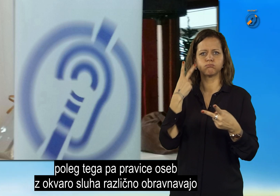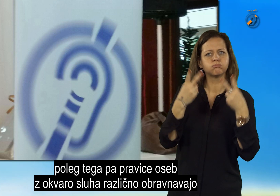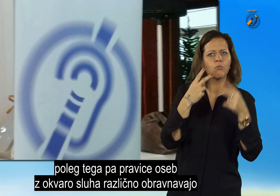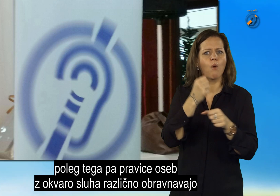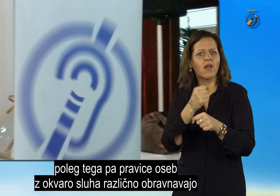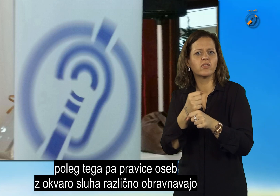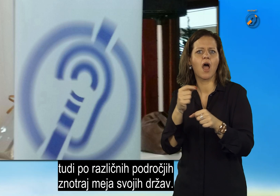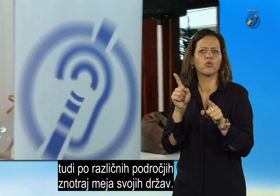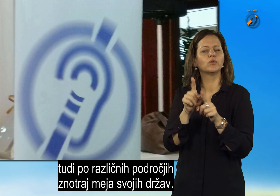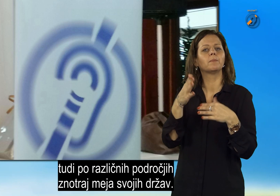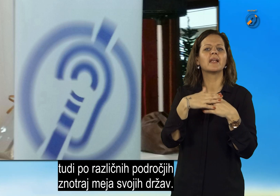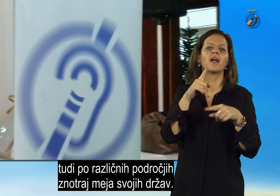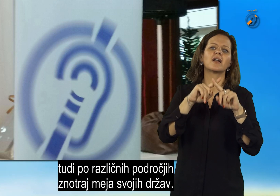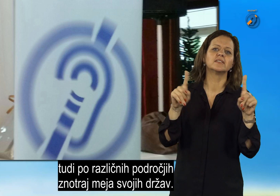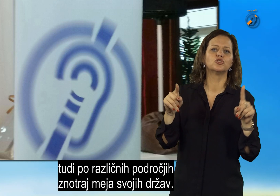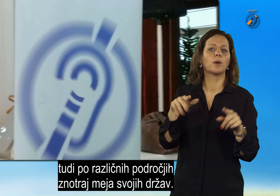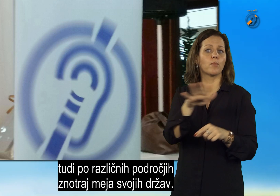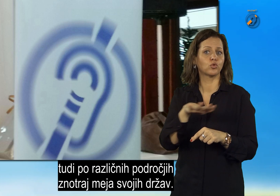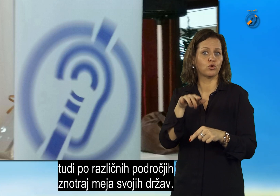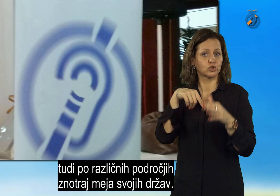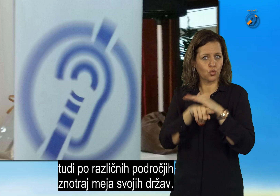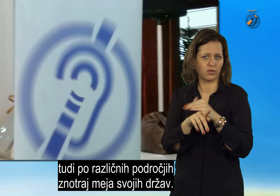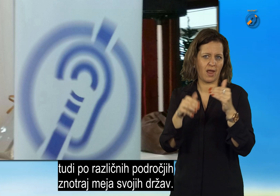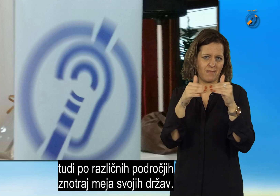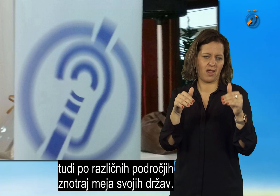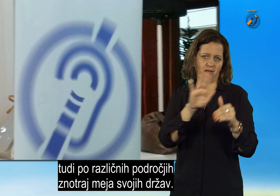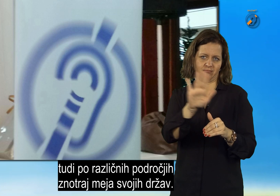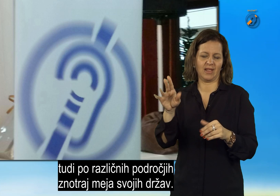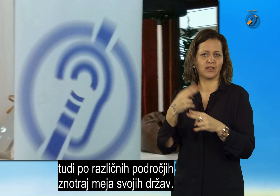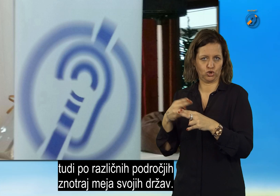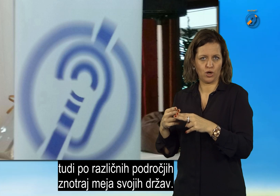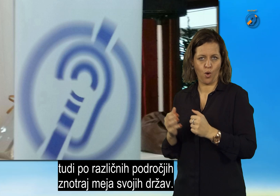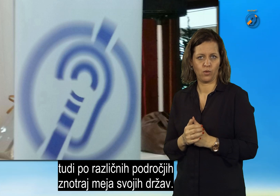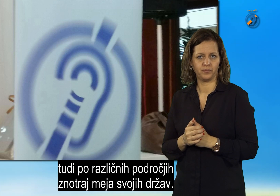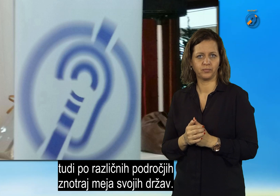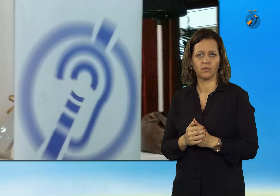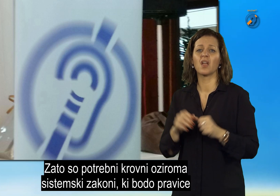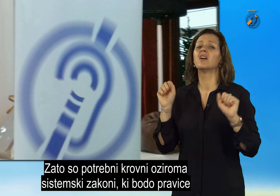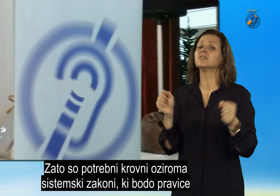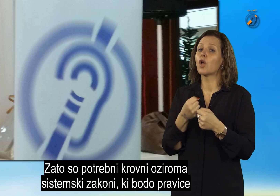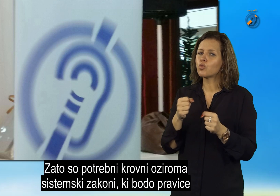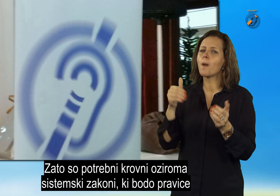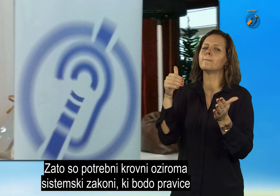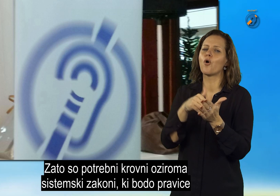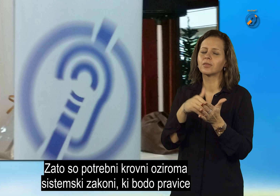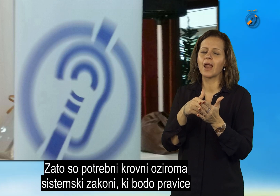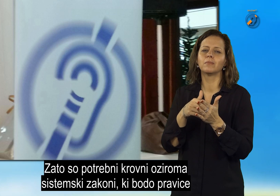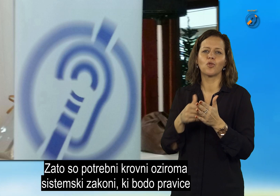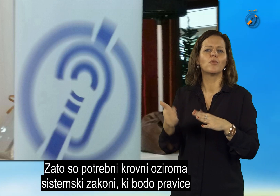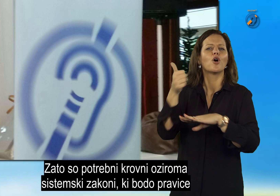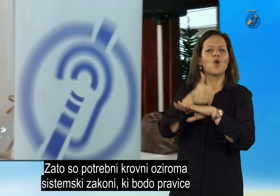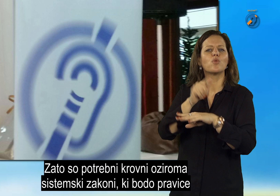okvaro sluha različno obravnavajo tudi po različnih področjih znotraj meja svojih držav. Zato